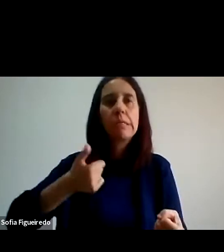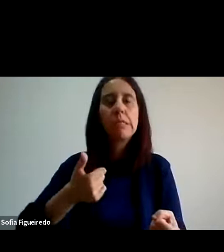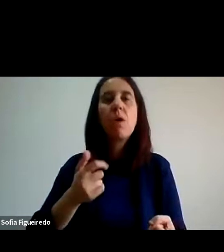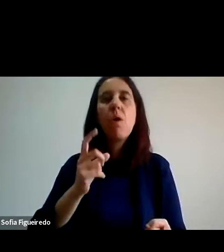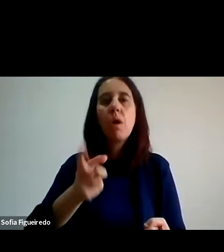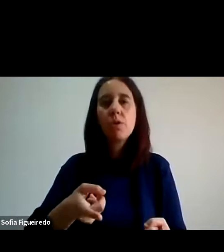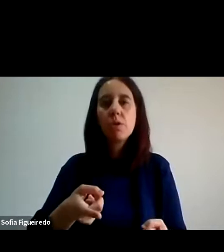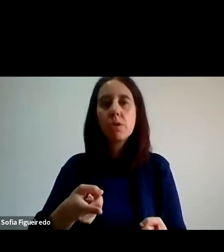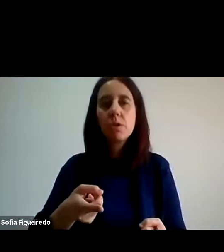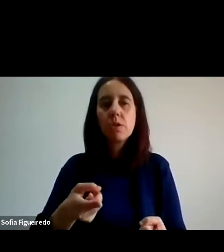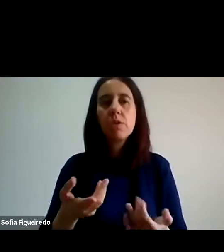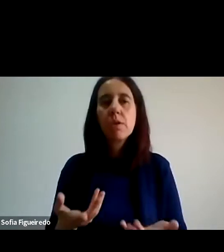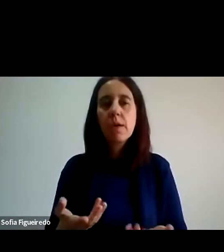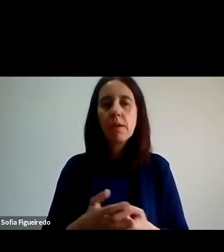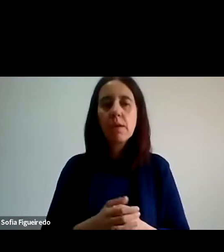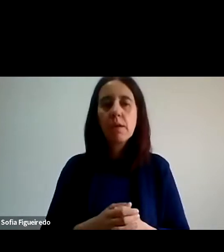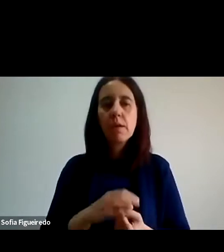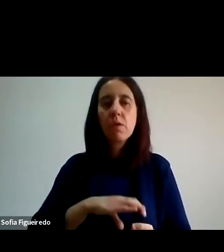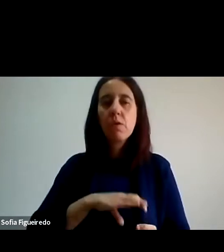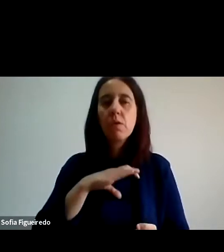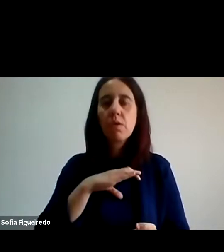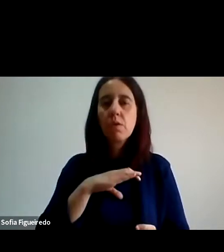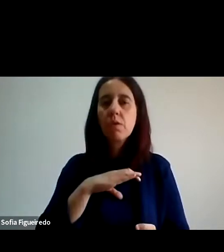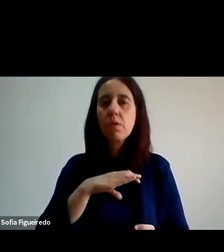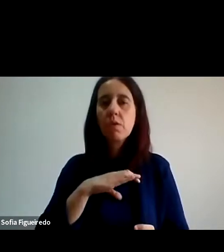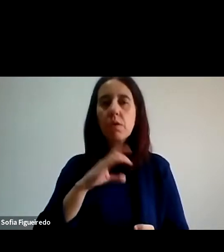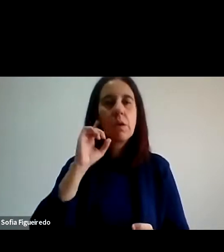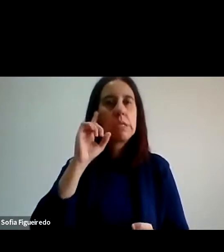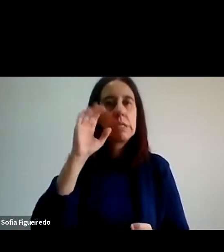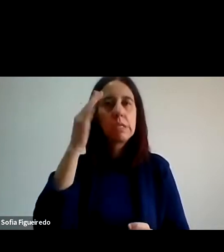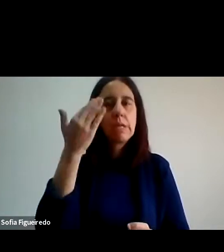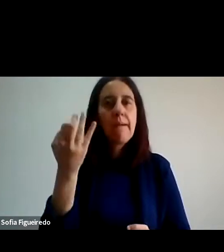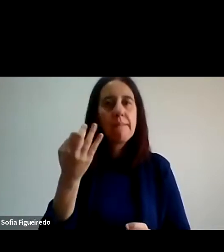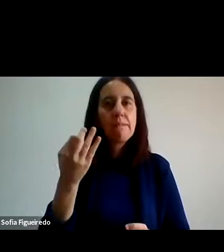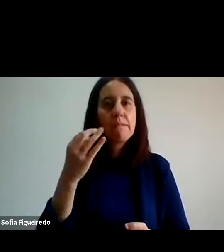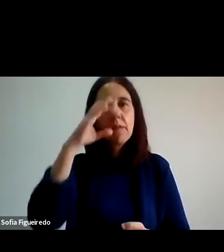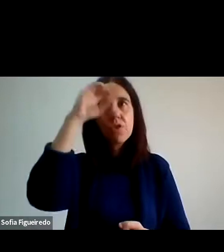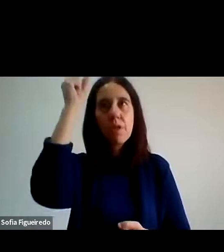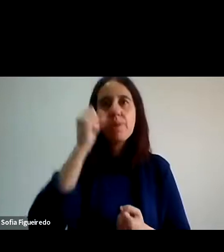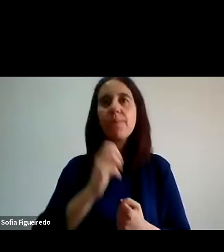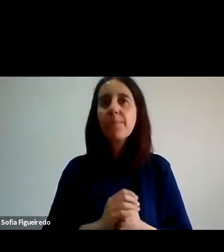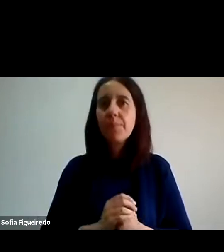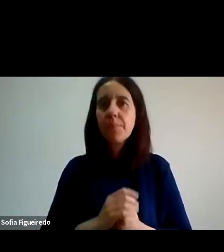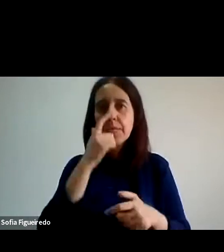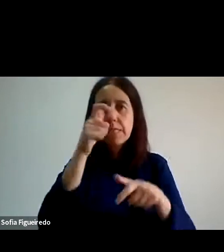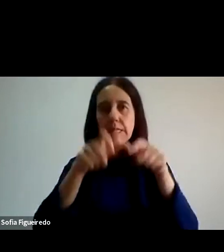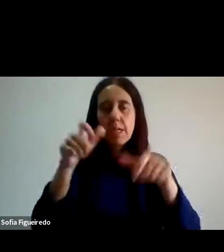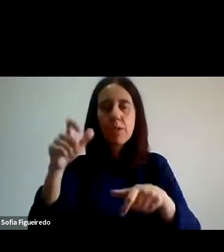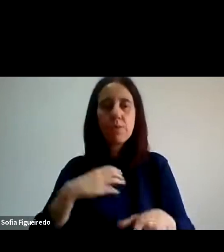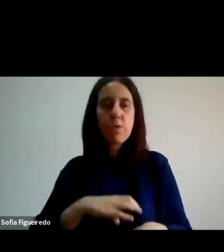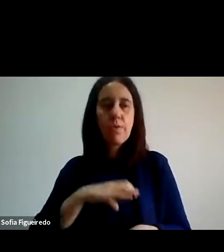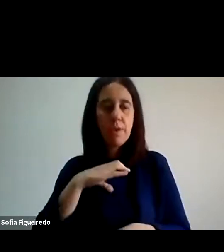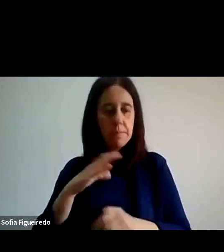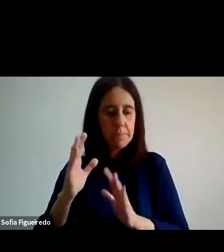que é a confiança é um ponto principal no Estado. Os cidadãos têm efetivamente de ter confiança.